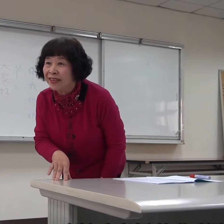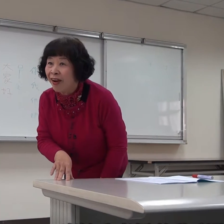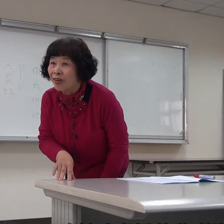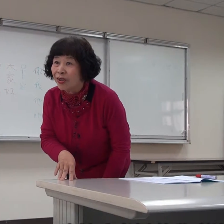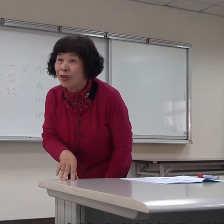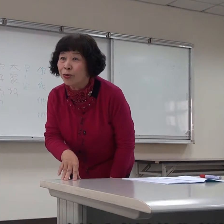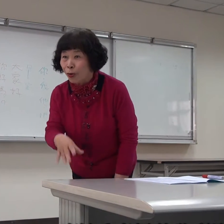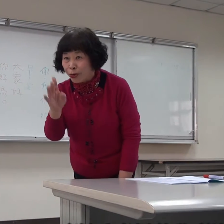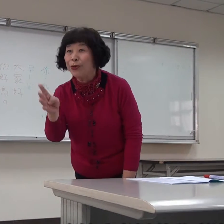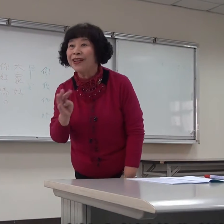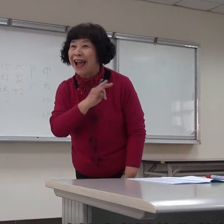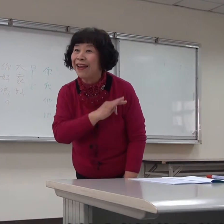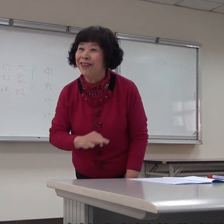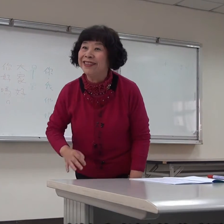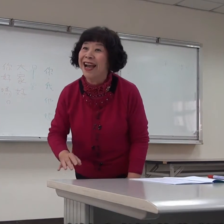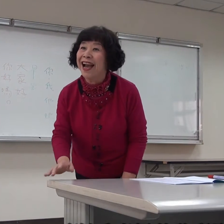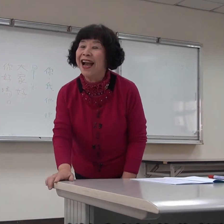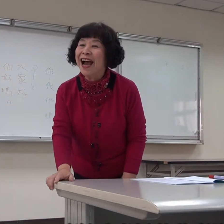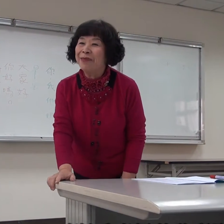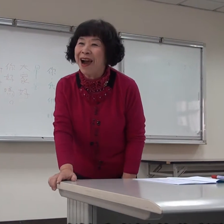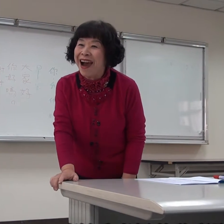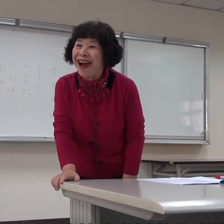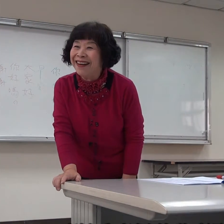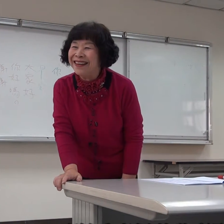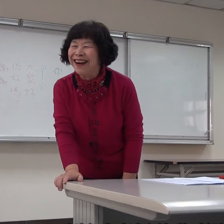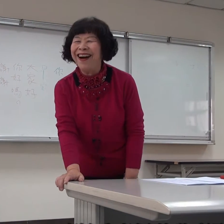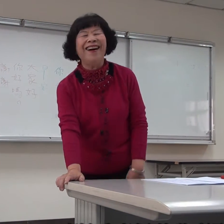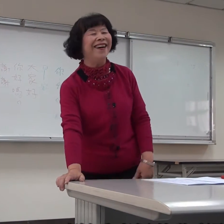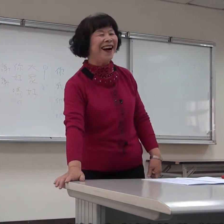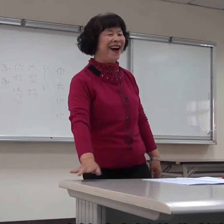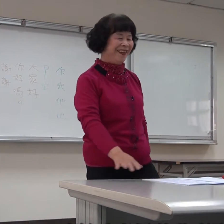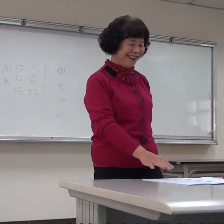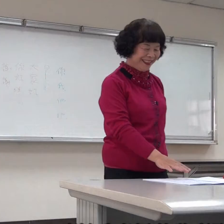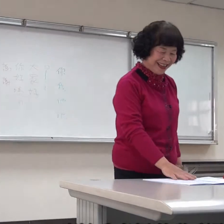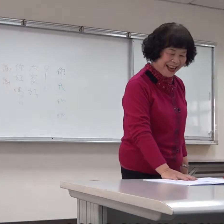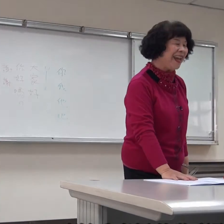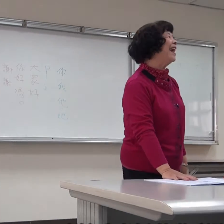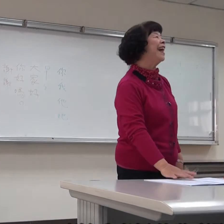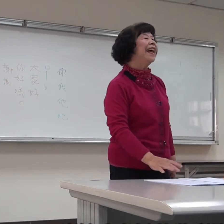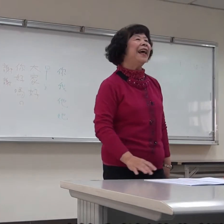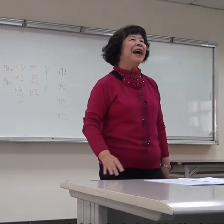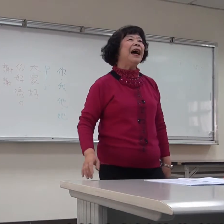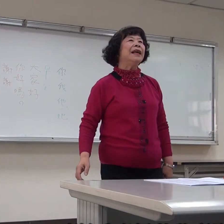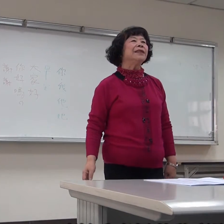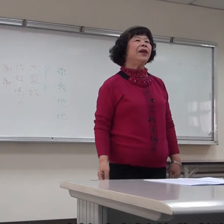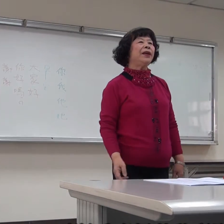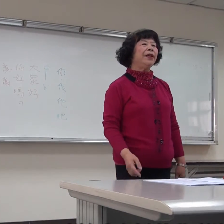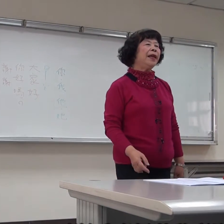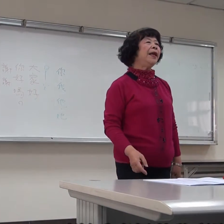好用国语、台语这样，好不好？ 好， 好，好。所以你。